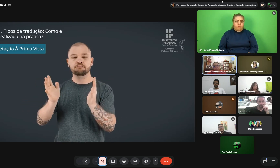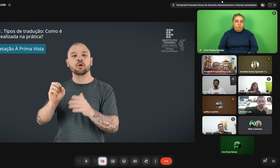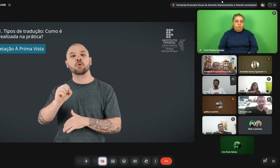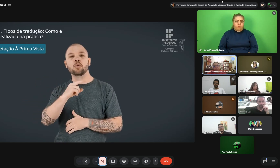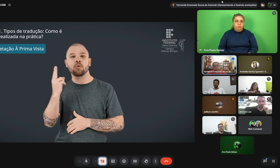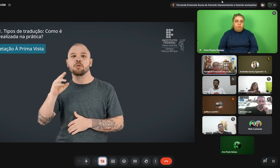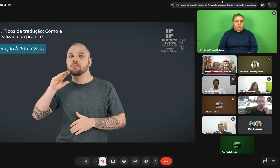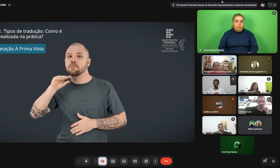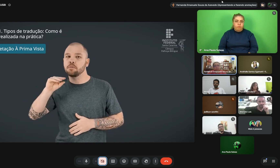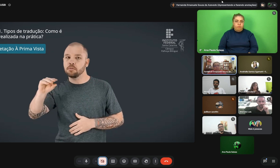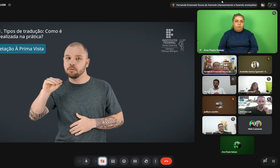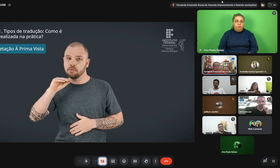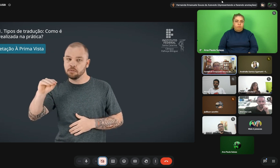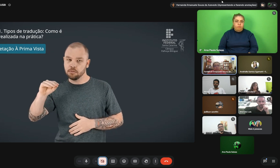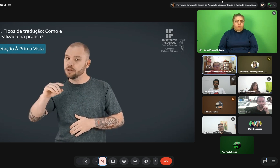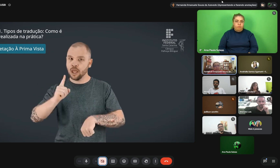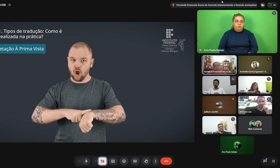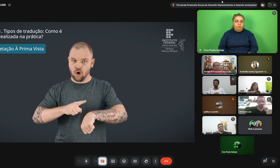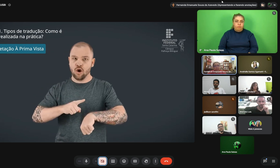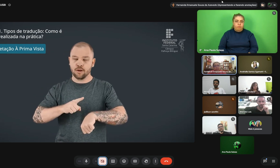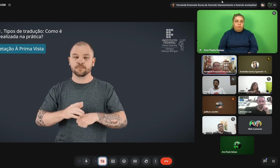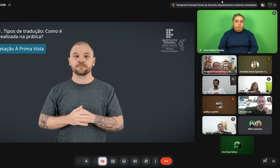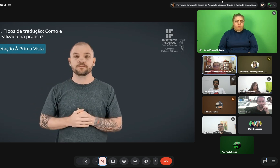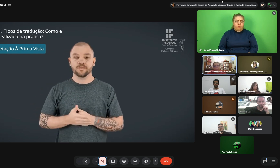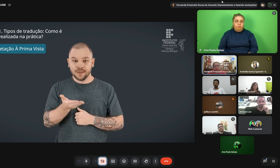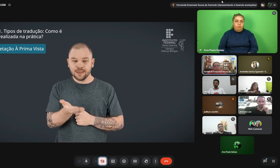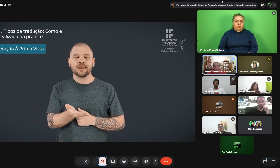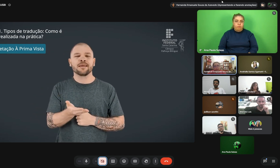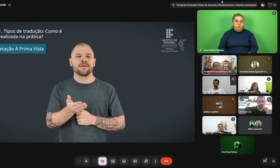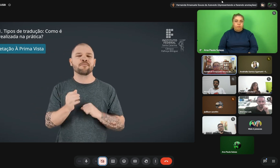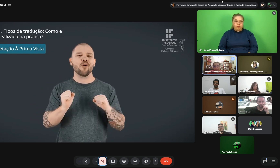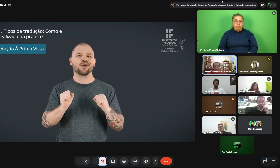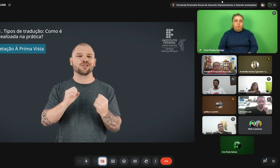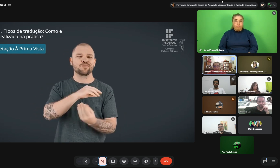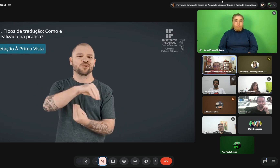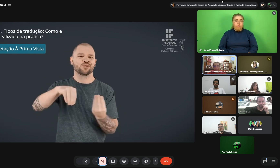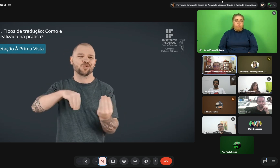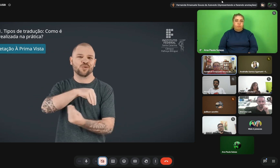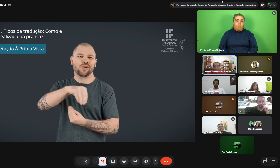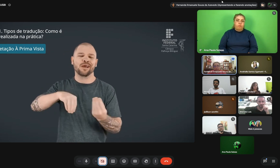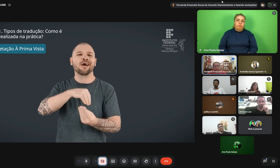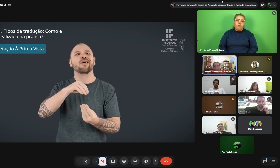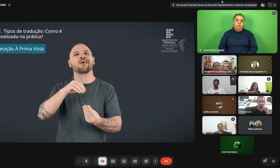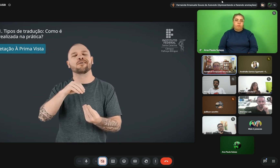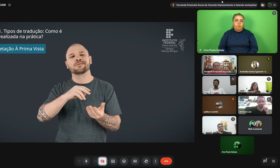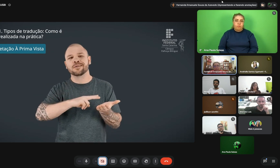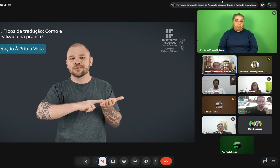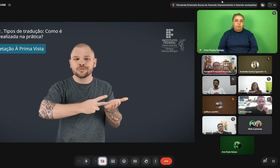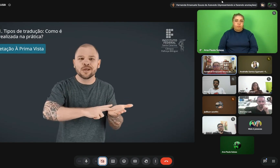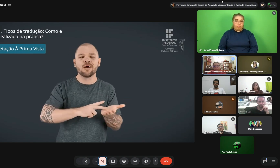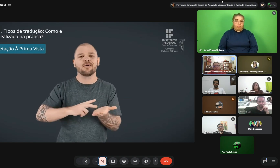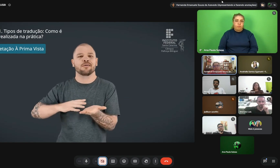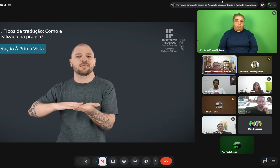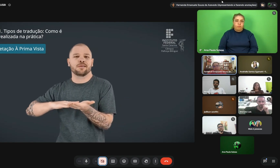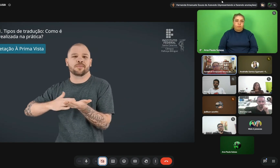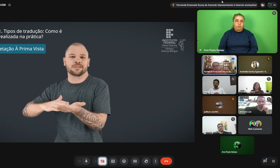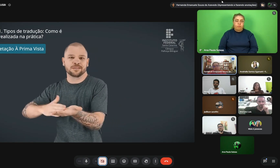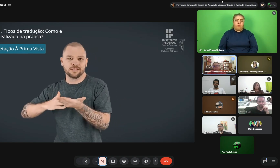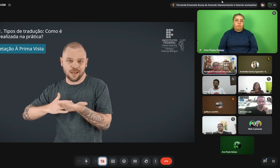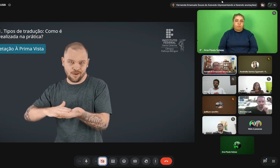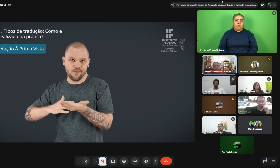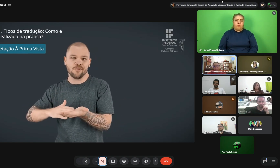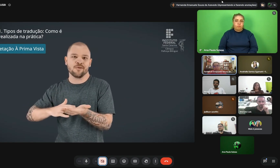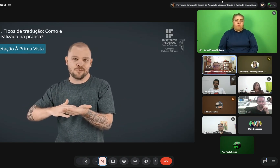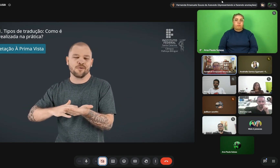pessoa. Ela não espera, não tem tempo para ela estudar. É na hora. E aí ela pode fazer essa mistura de tradução